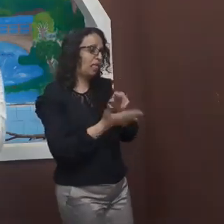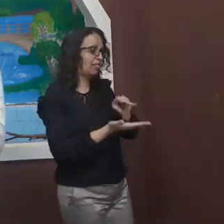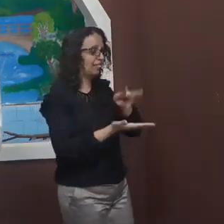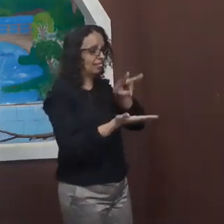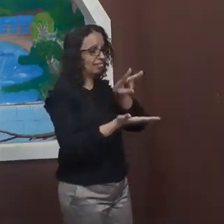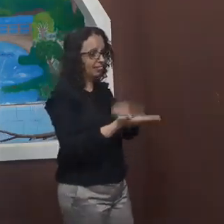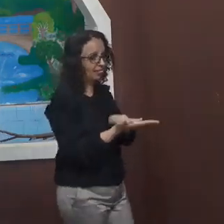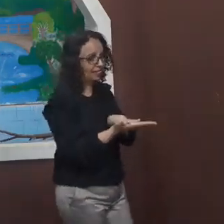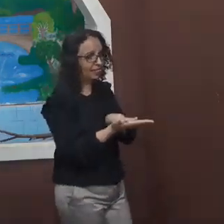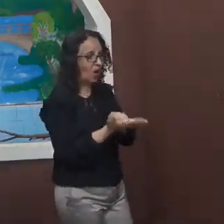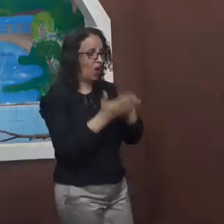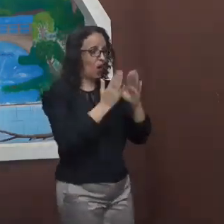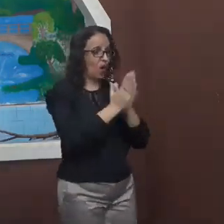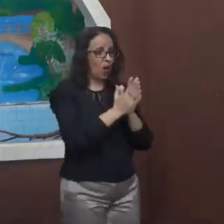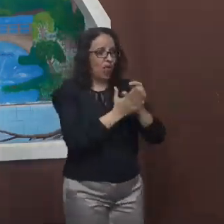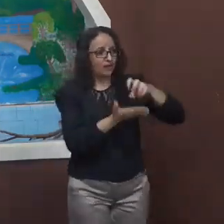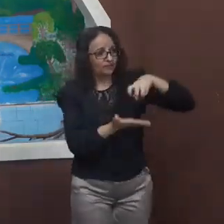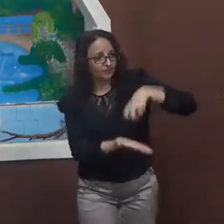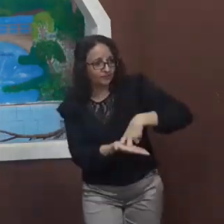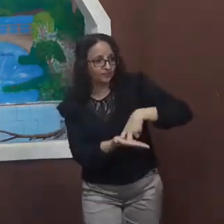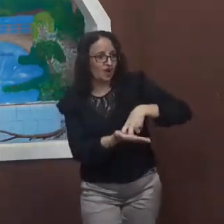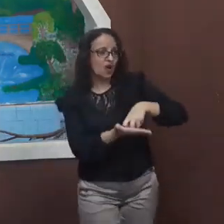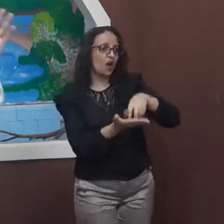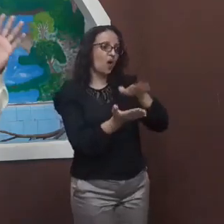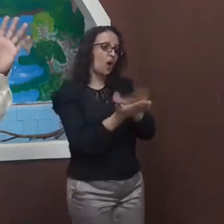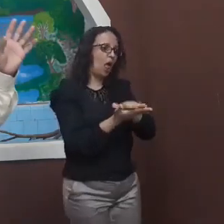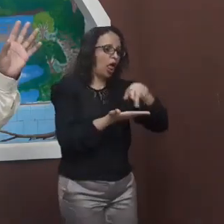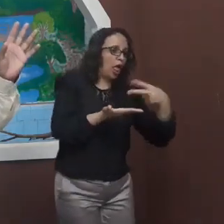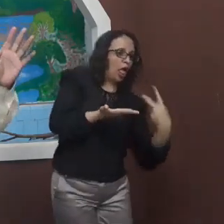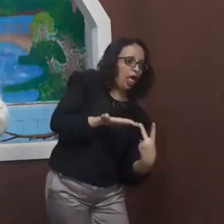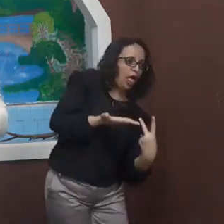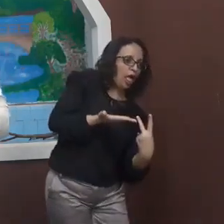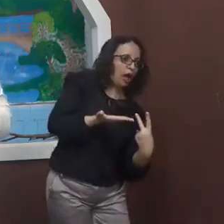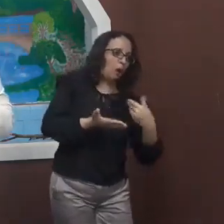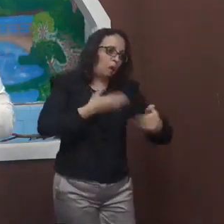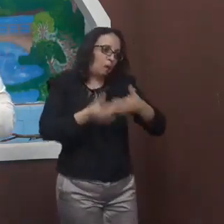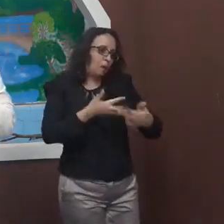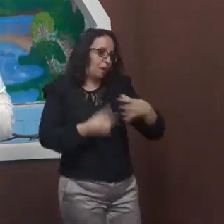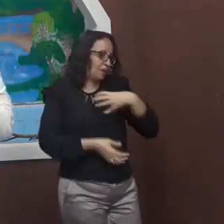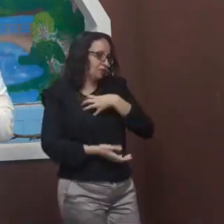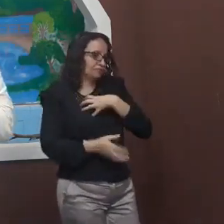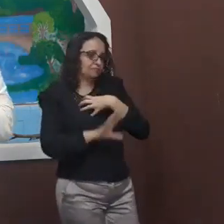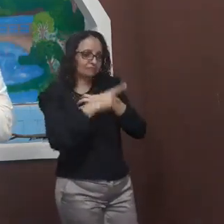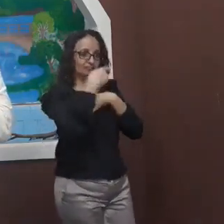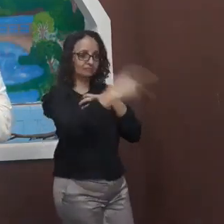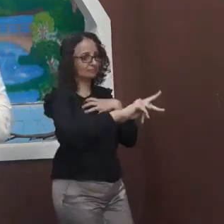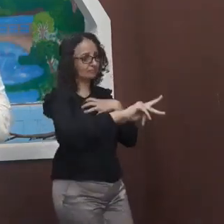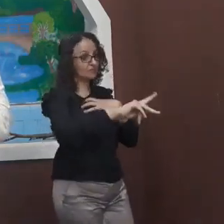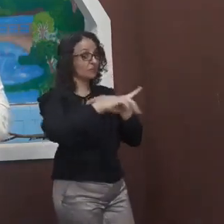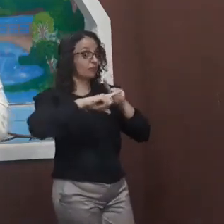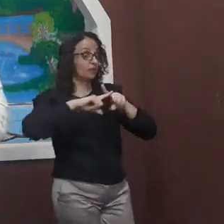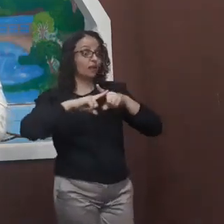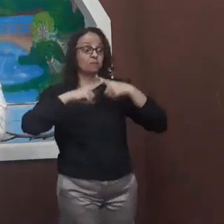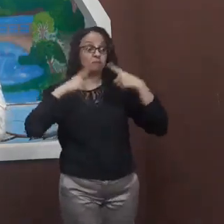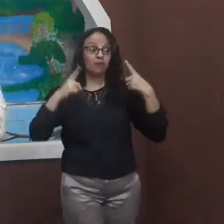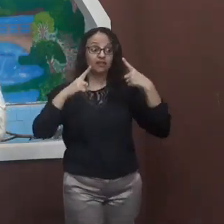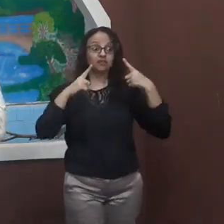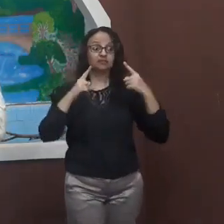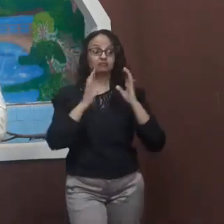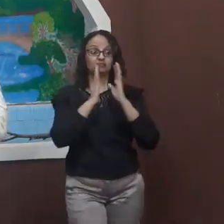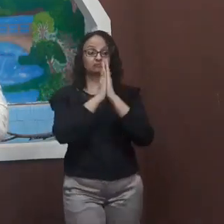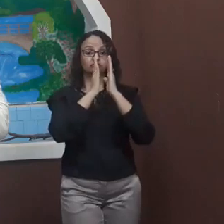orar deitado, pode orar de joelho. Você pode orar de outras maneiras. Mas eu vou dizer